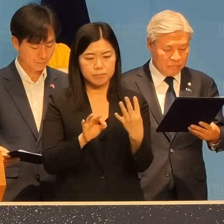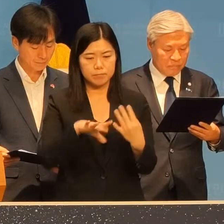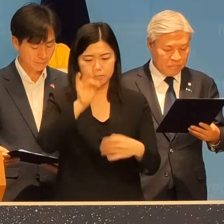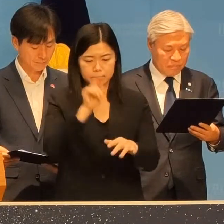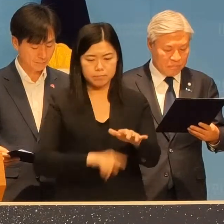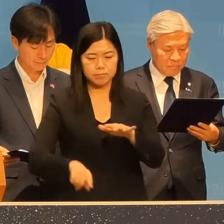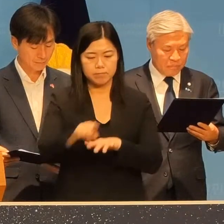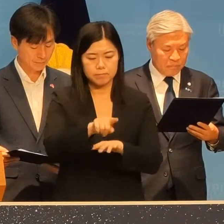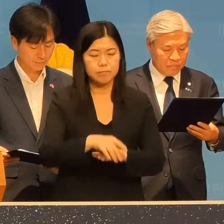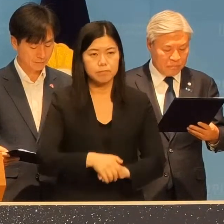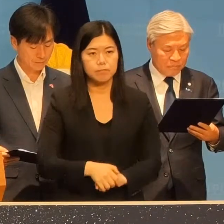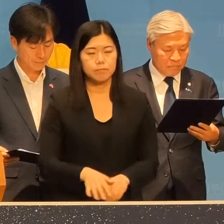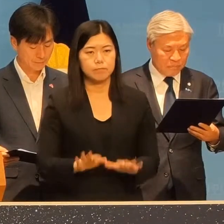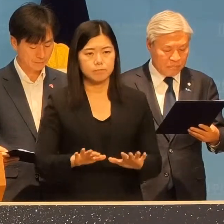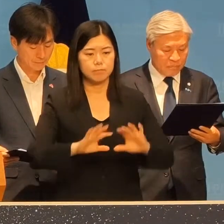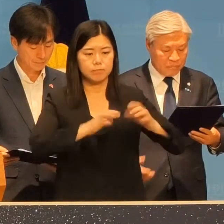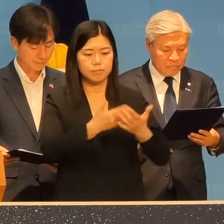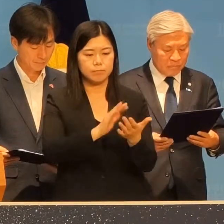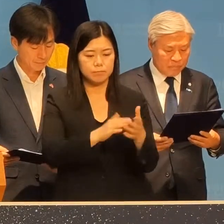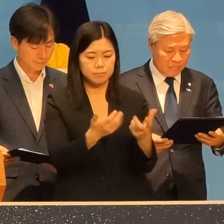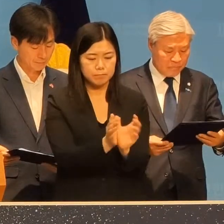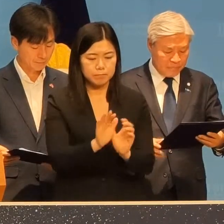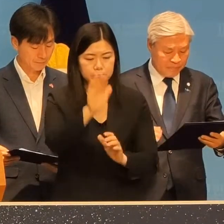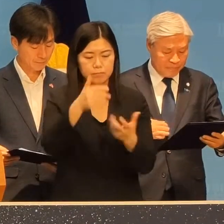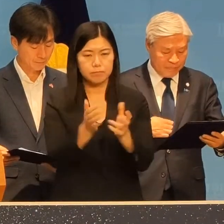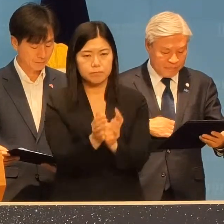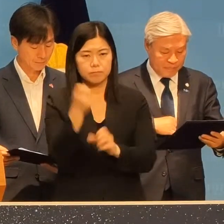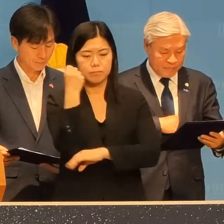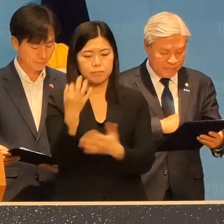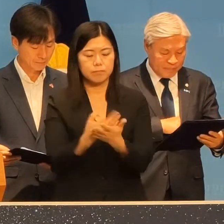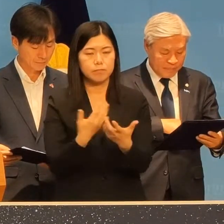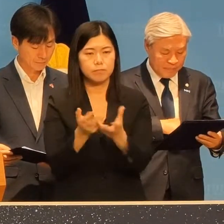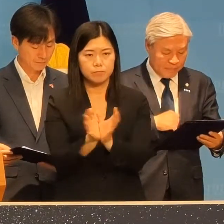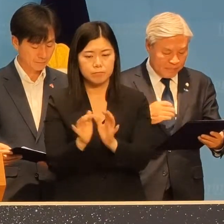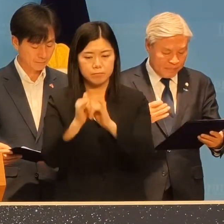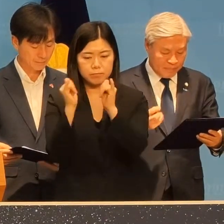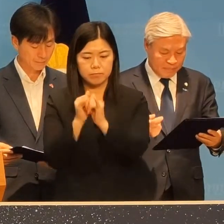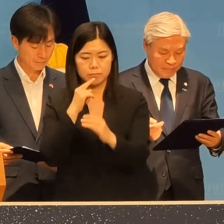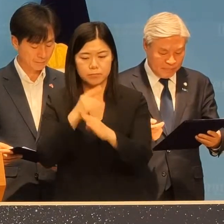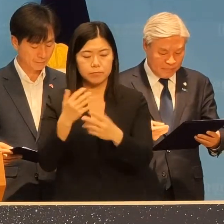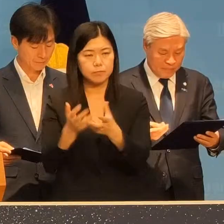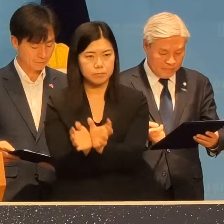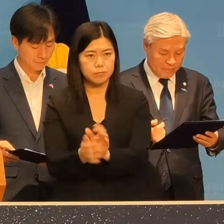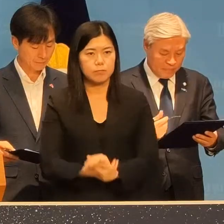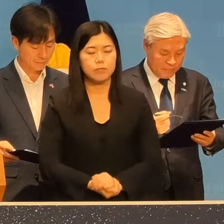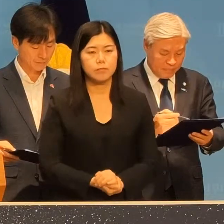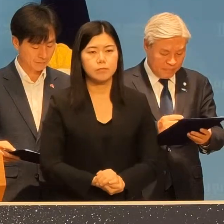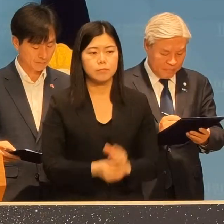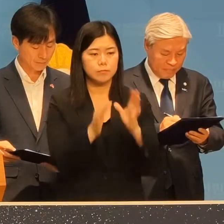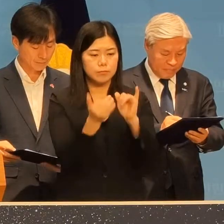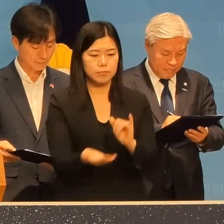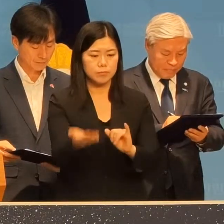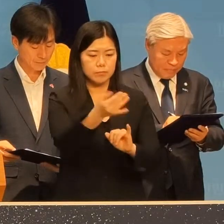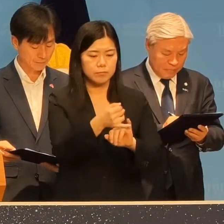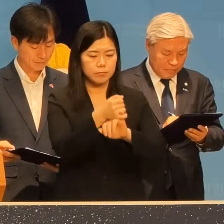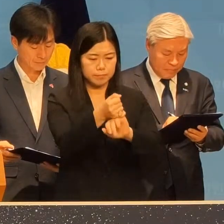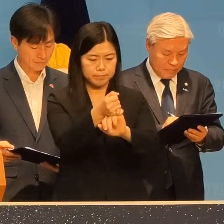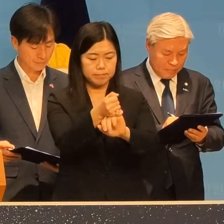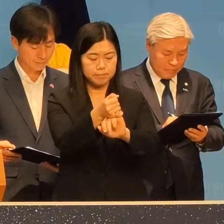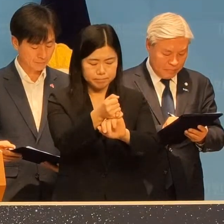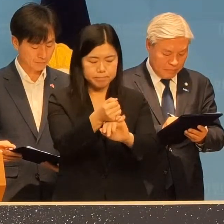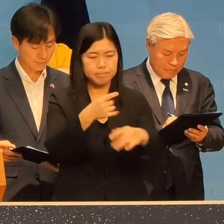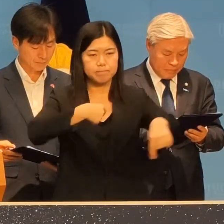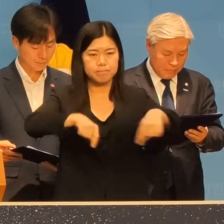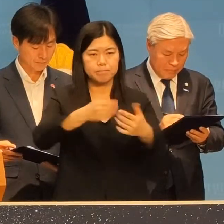나서겠습니다. 오늘 조국혁신당, 진보당, 기본소득당 그리고 사회민주당은 국민 앞에 약속했던